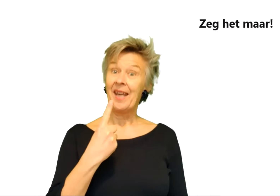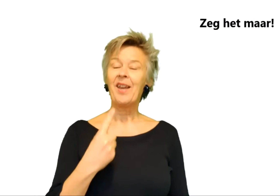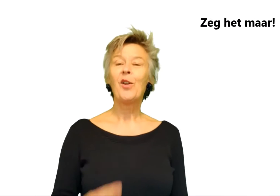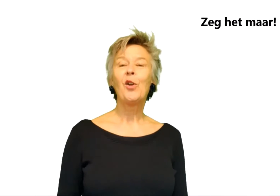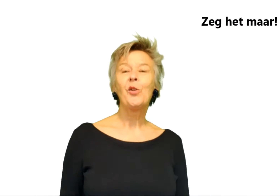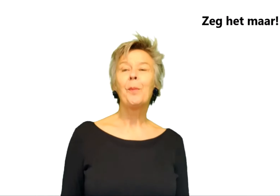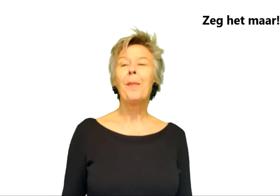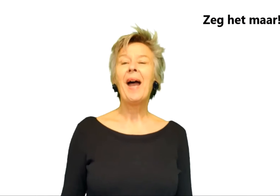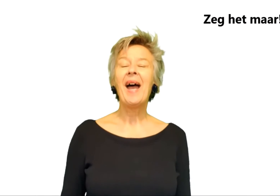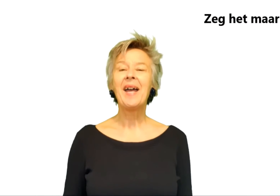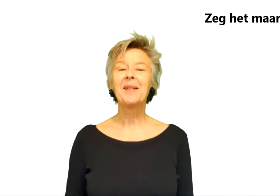Zeg het maar.